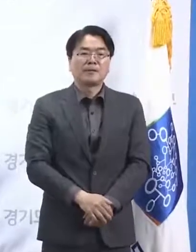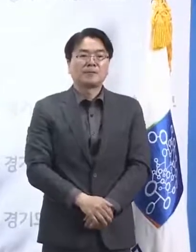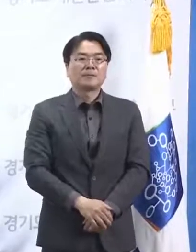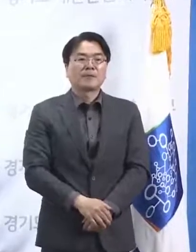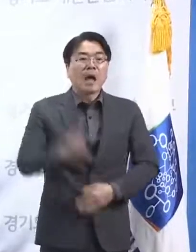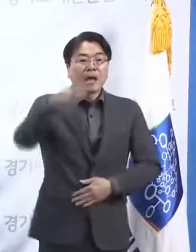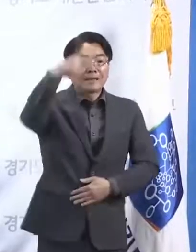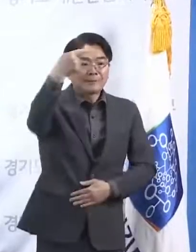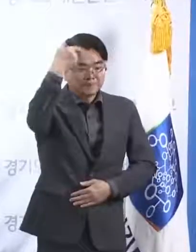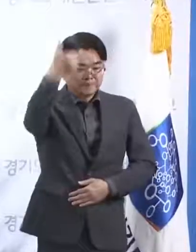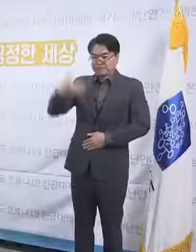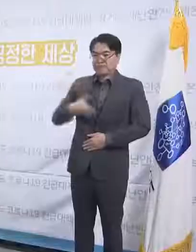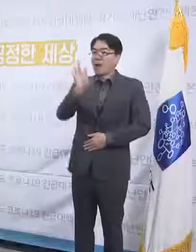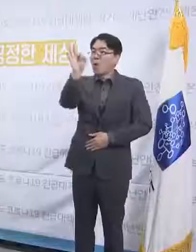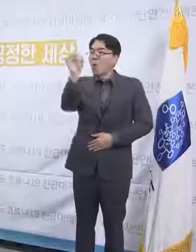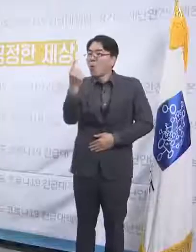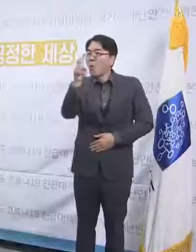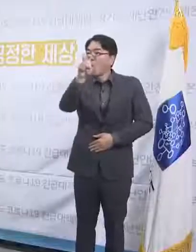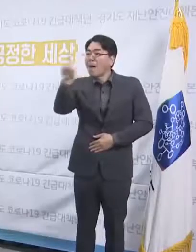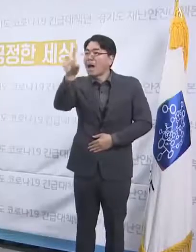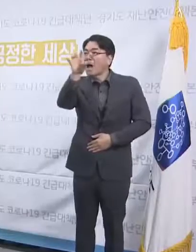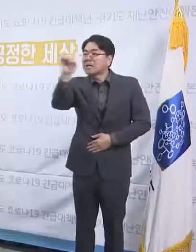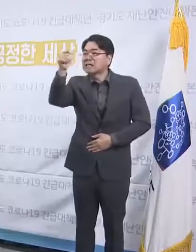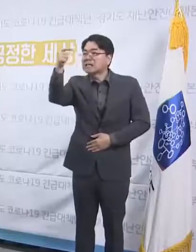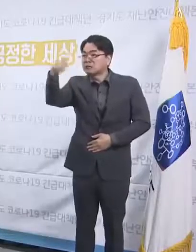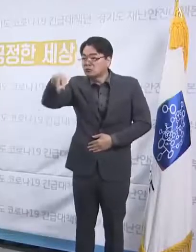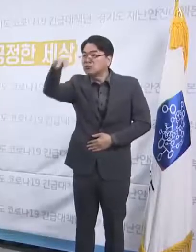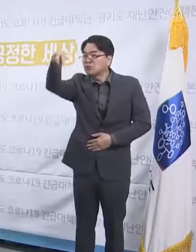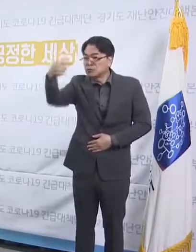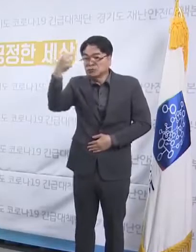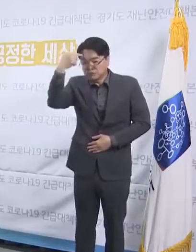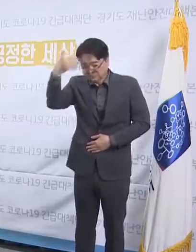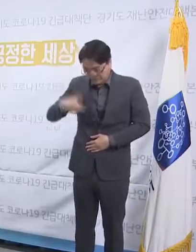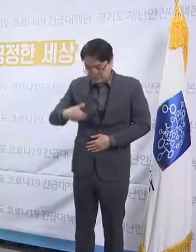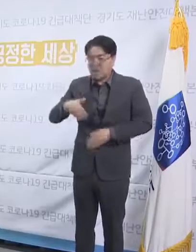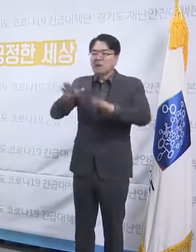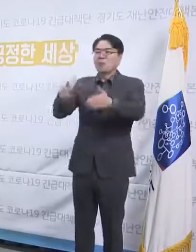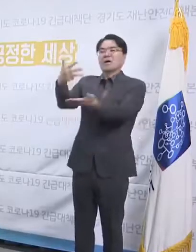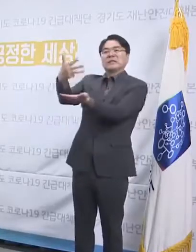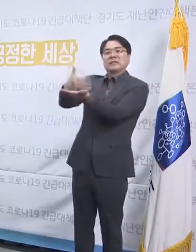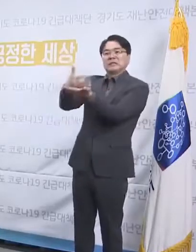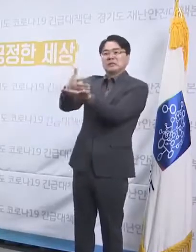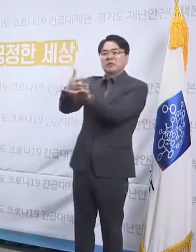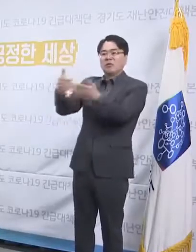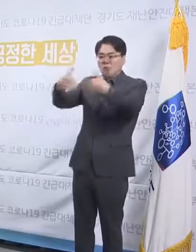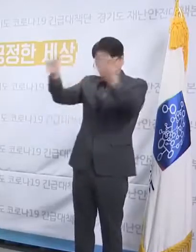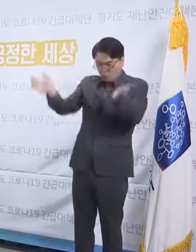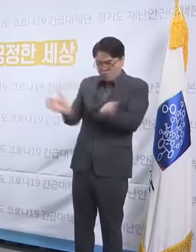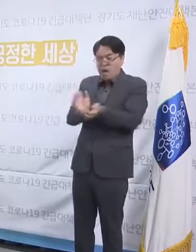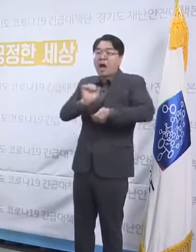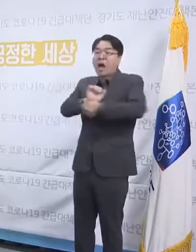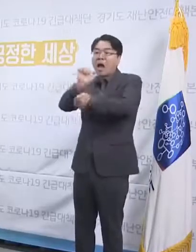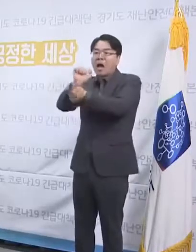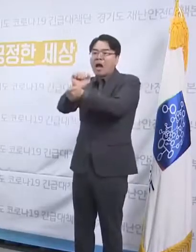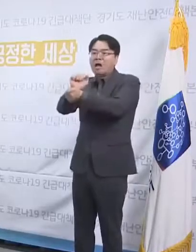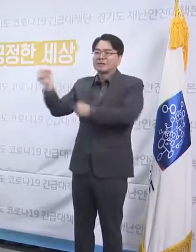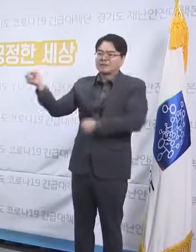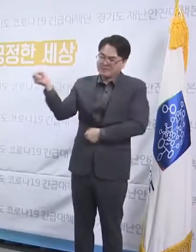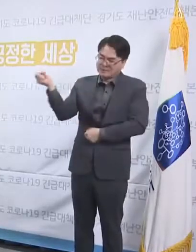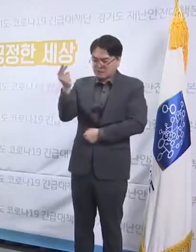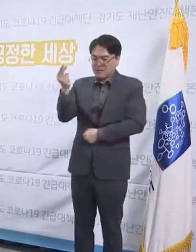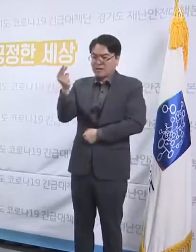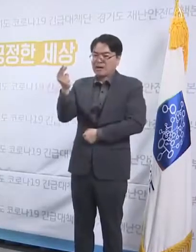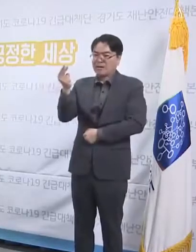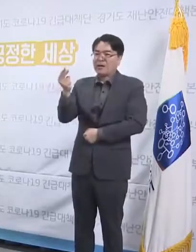네, 다음 질문입니다. 오마이뉴스 최경진 기자입니다. 이번 이태원 집단 감염 사태로 인해 다시